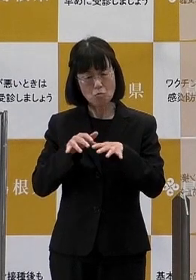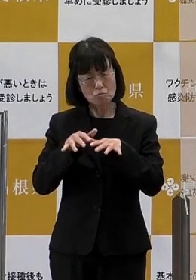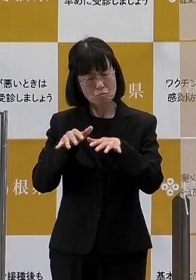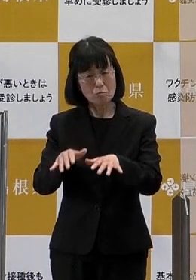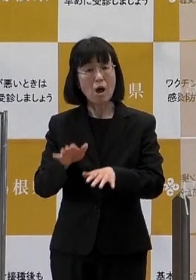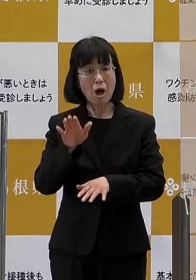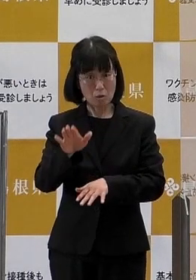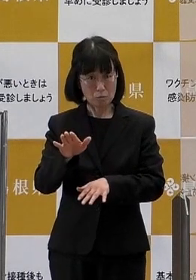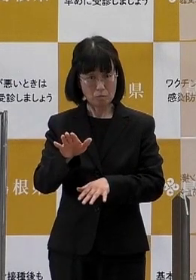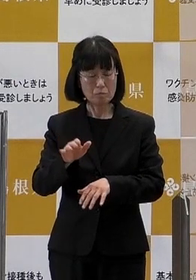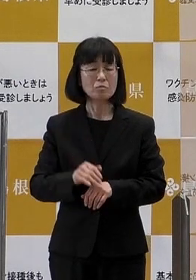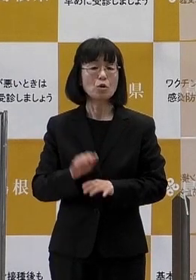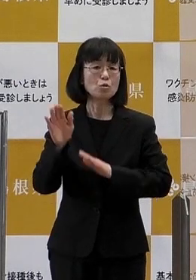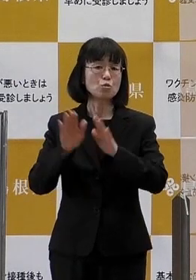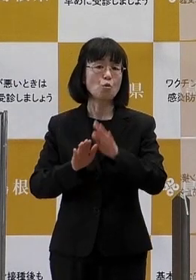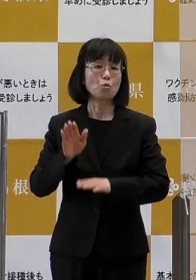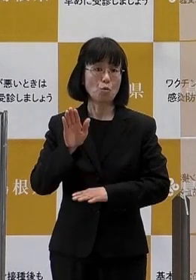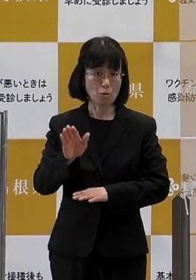状況であります。